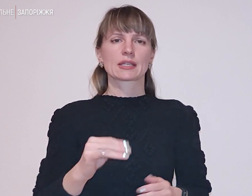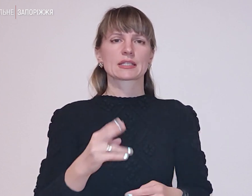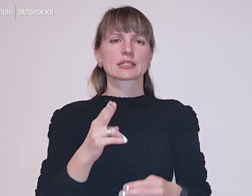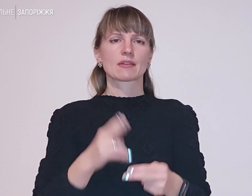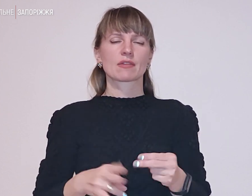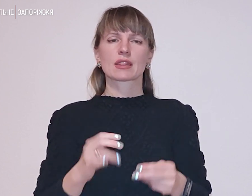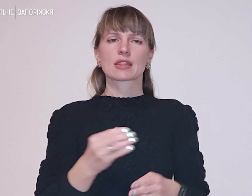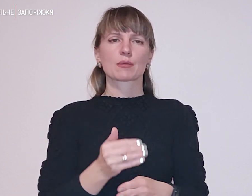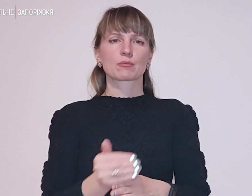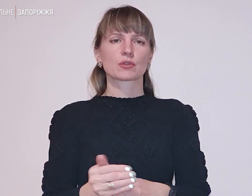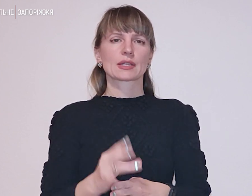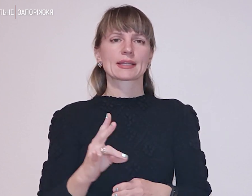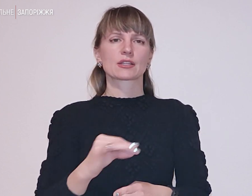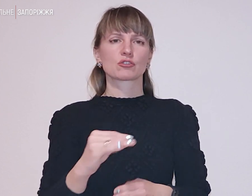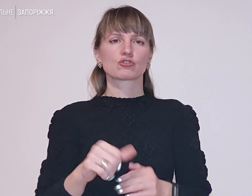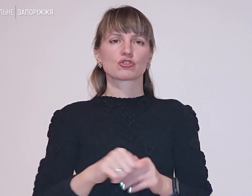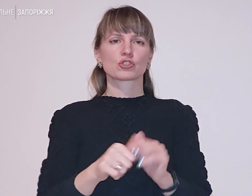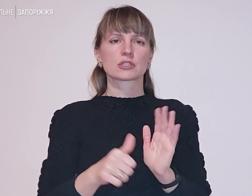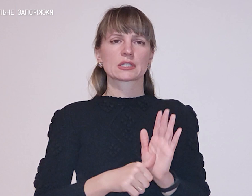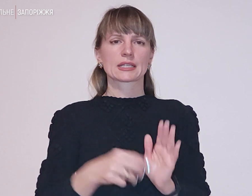не пізніше, ніж 16:30.